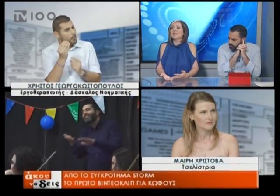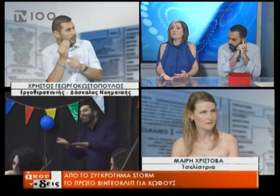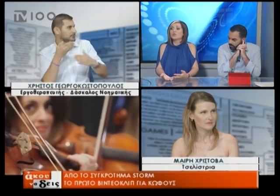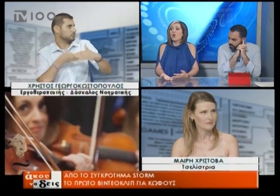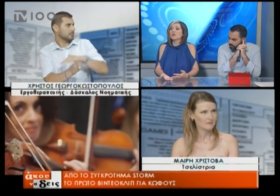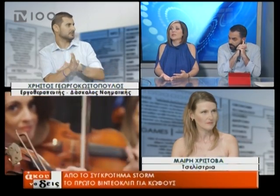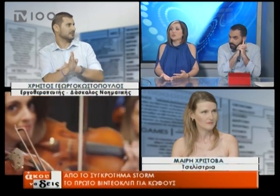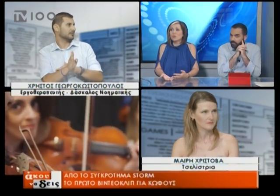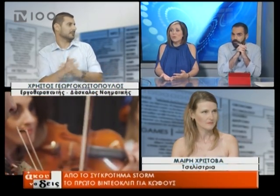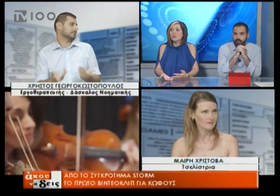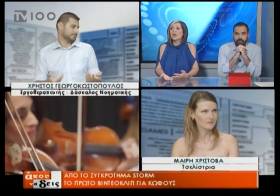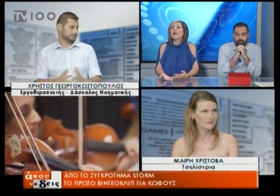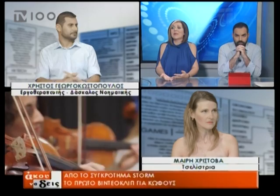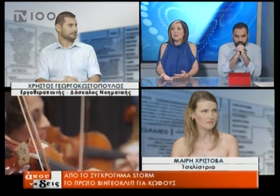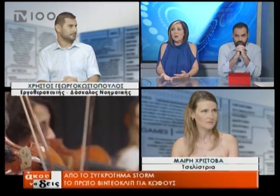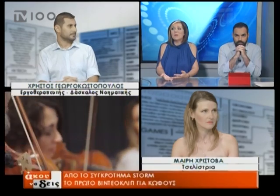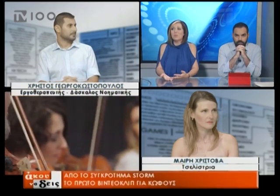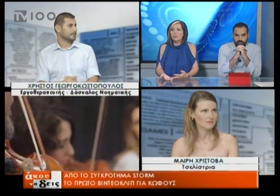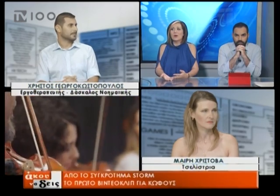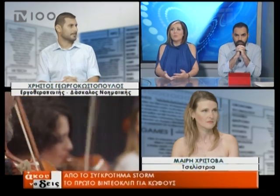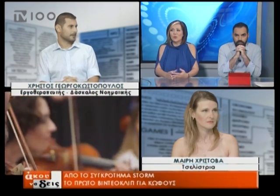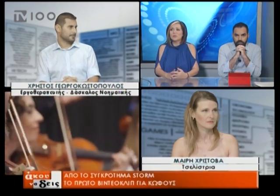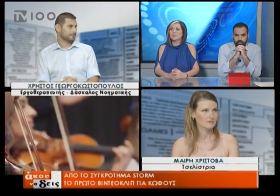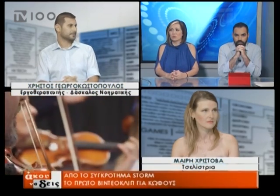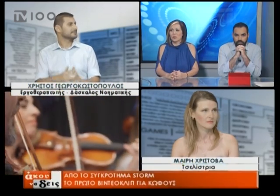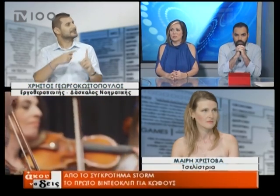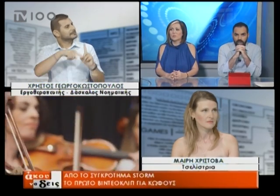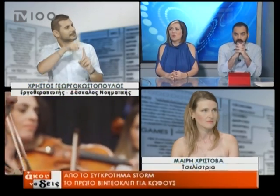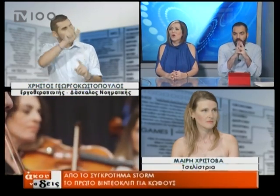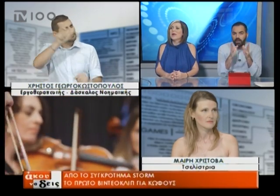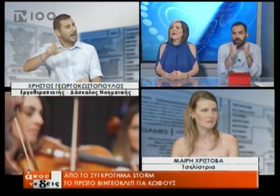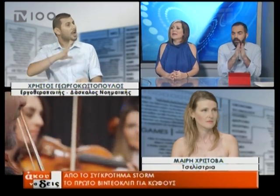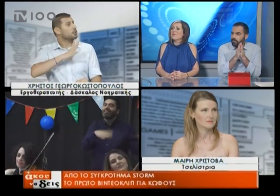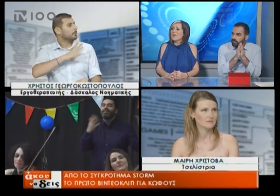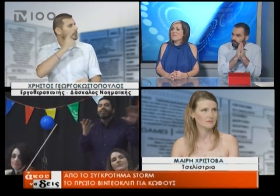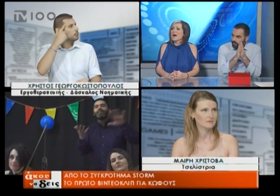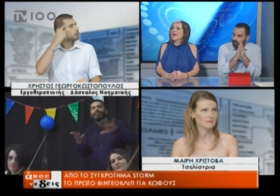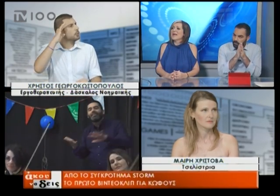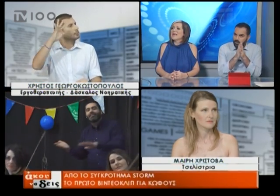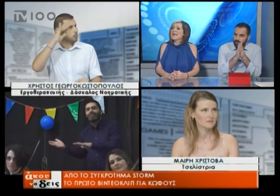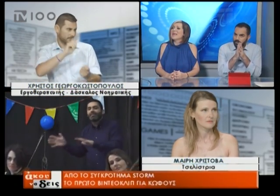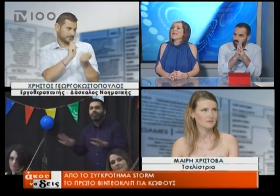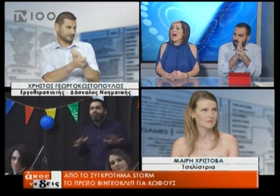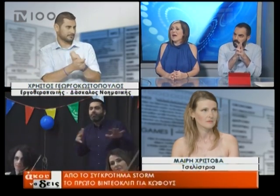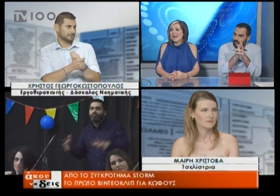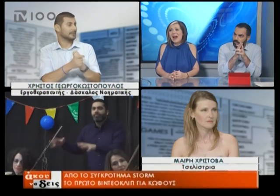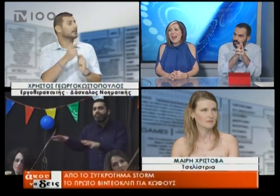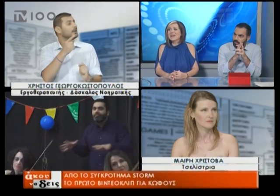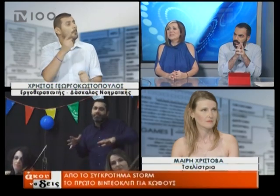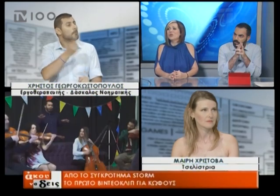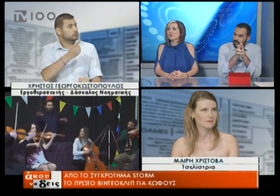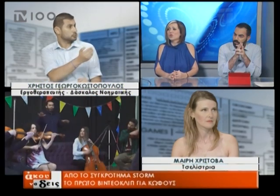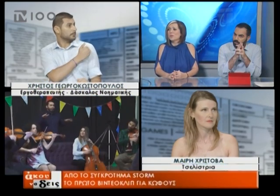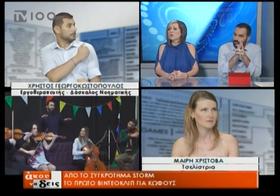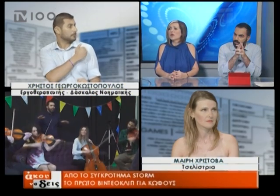υπάρχει ταυτότητα στους κοφούς και θα πρέπει να μπορούν να έχουν πρόσβαση στον πολιτισμό. Και βέβαια, να